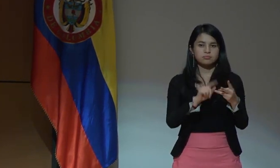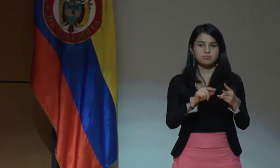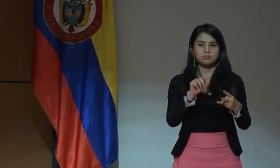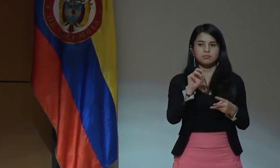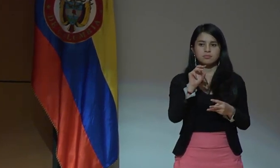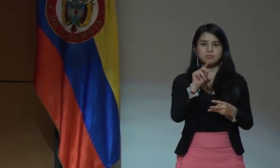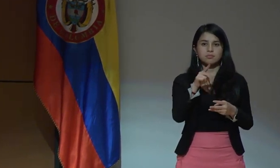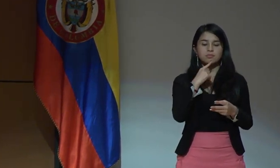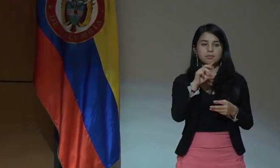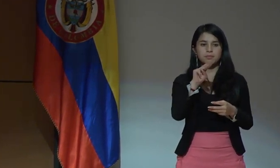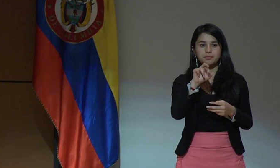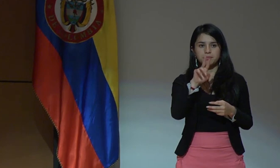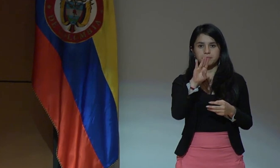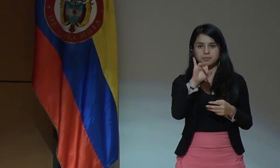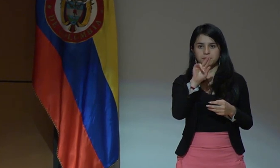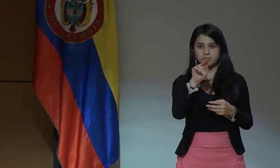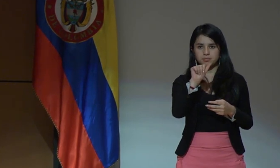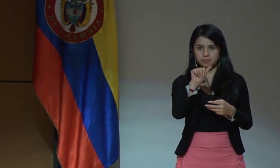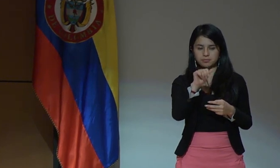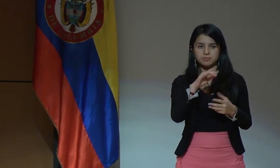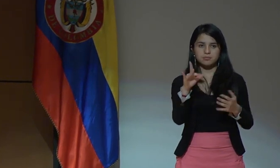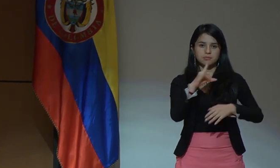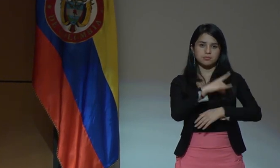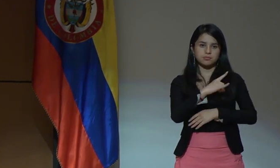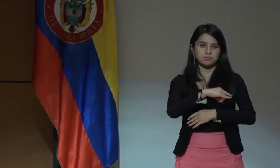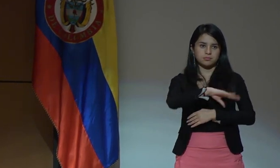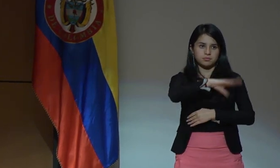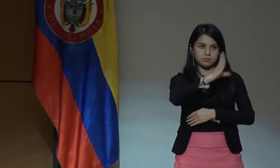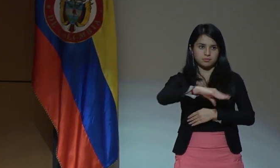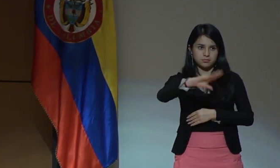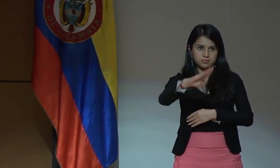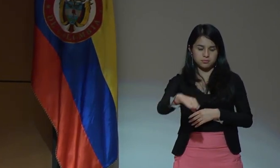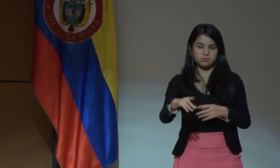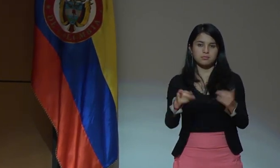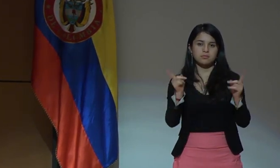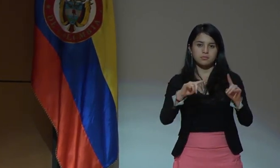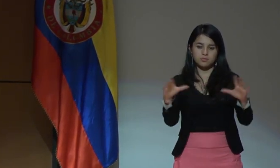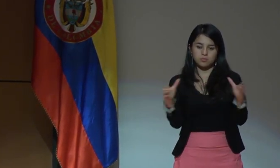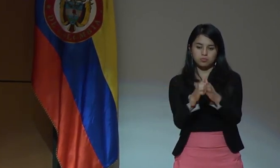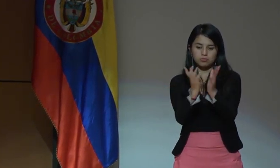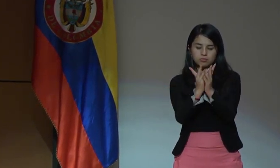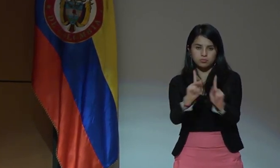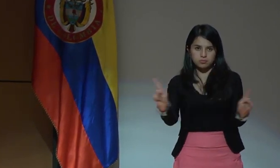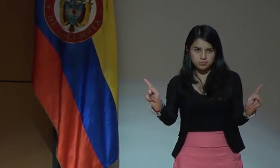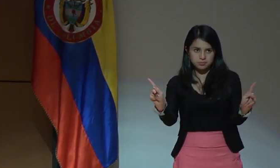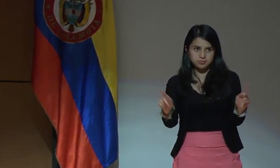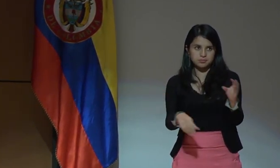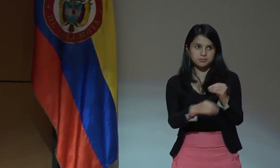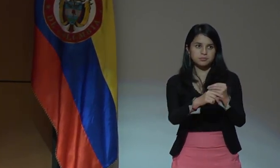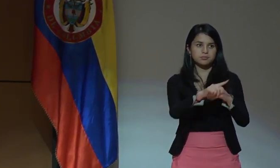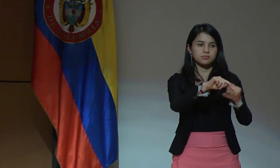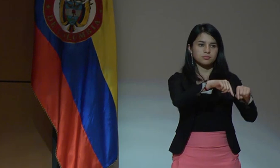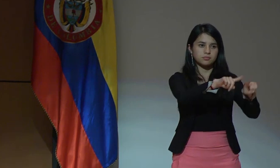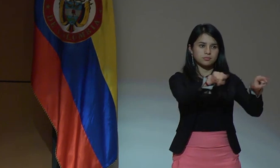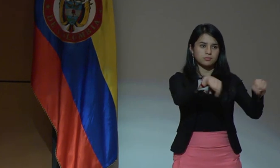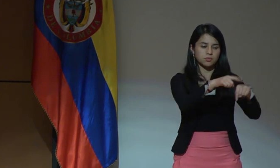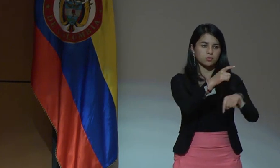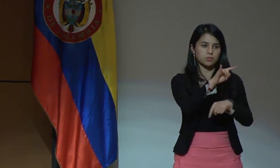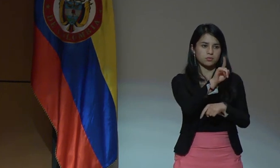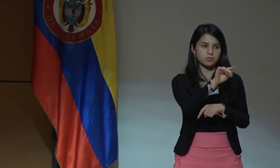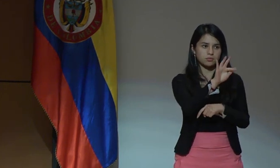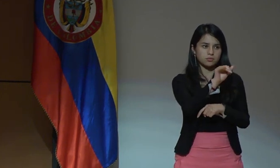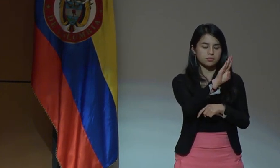Babina Vanina Jacobsen de la Universidad de los Andes y su grupo de estudiantes, a Laura y Gustavo de la